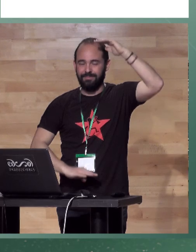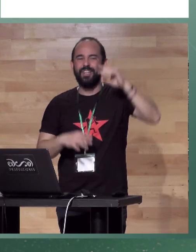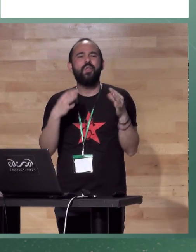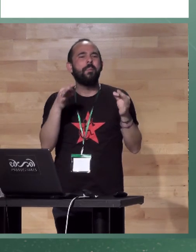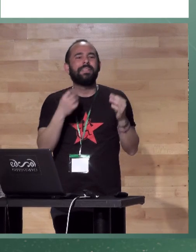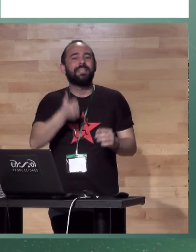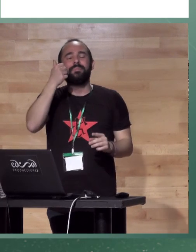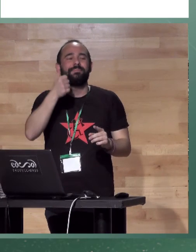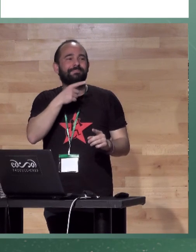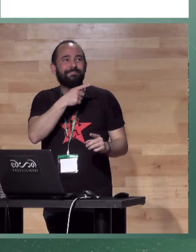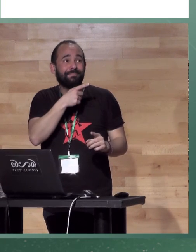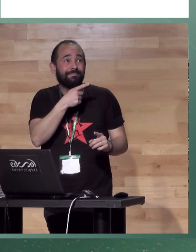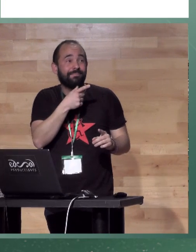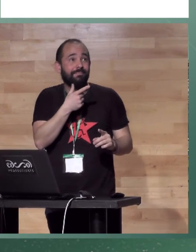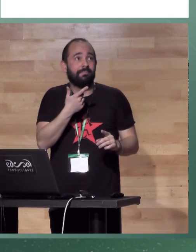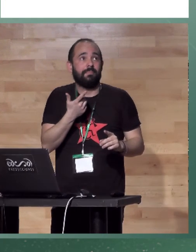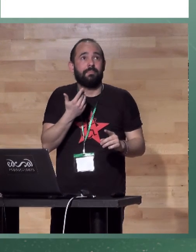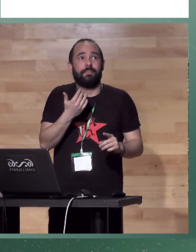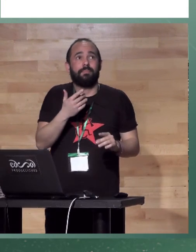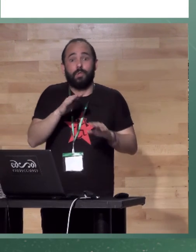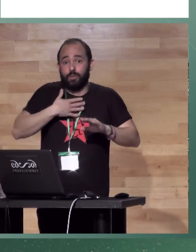Esto sería el plano. Normalmente,